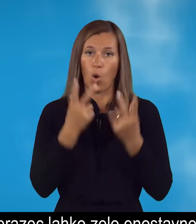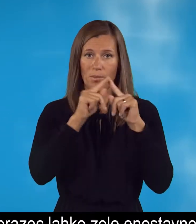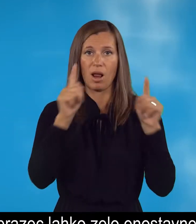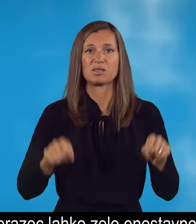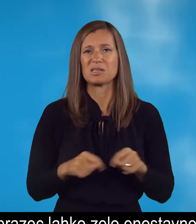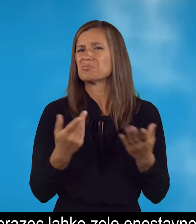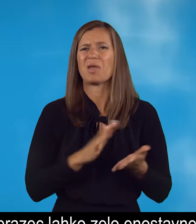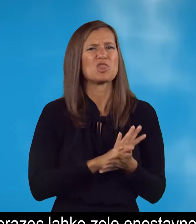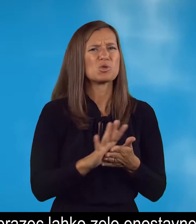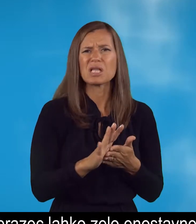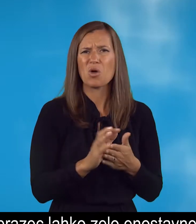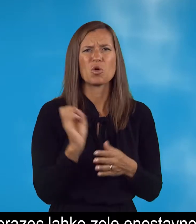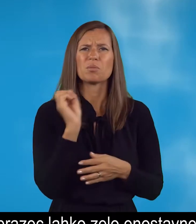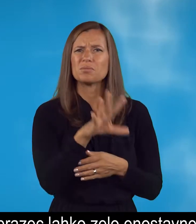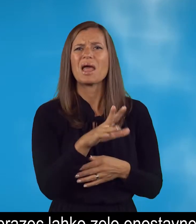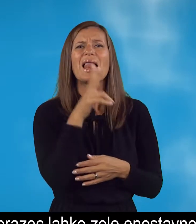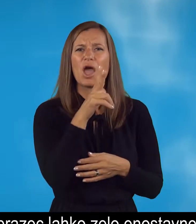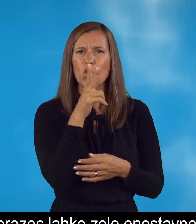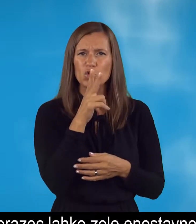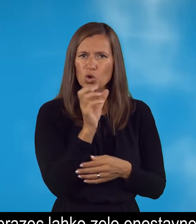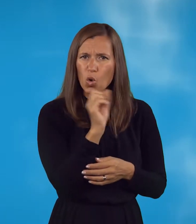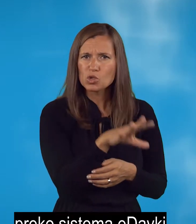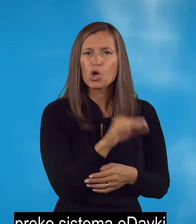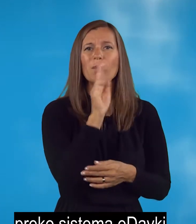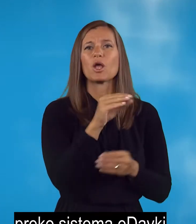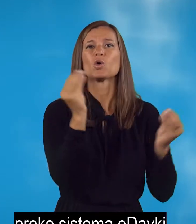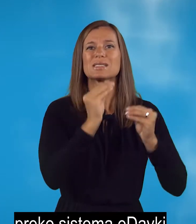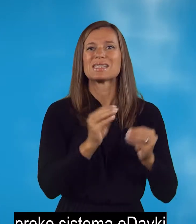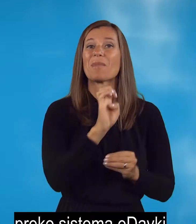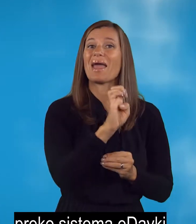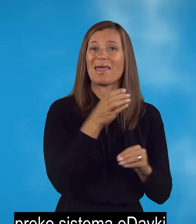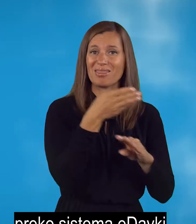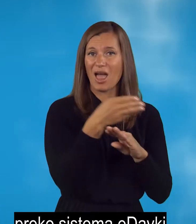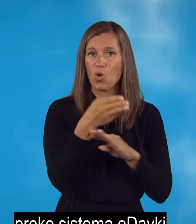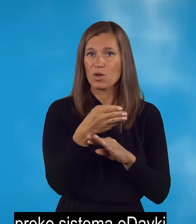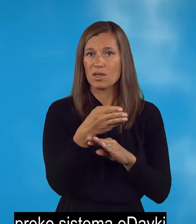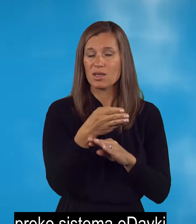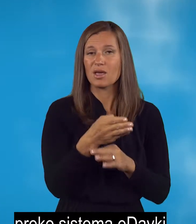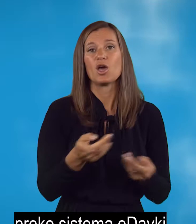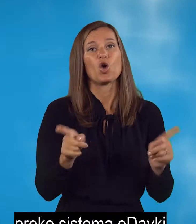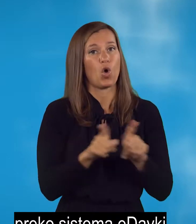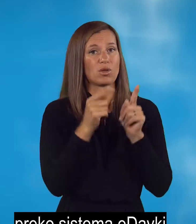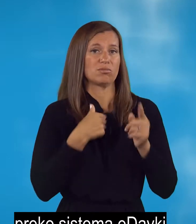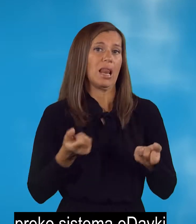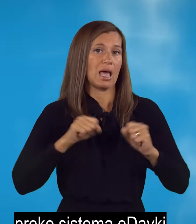Obrazec lahko zelo enostavno oddate elektronsko preko sistema e-davki kot lastni